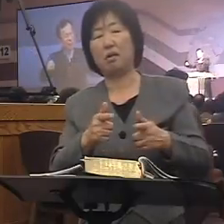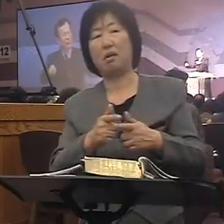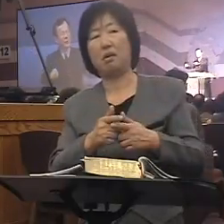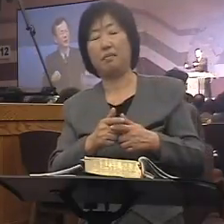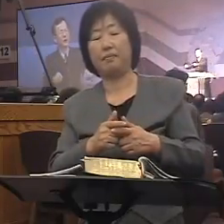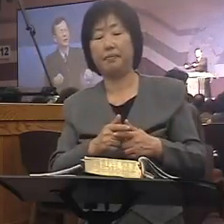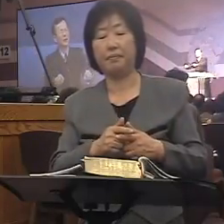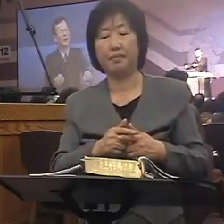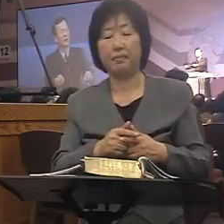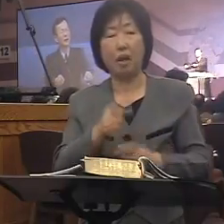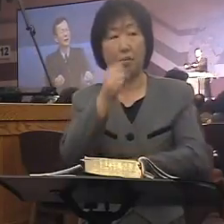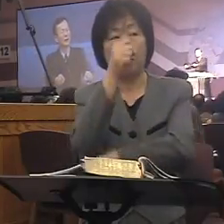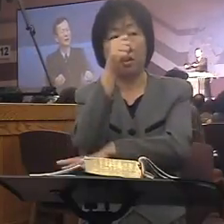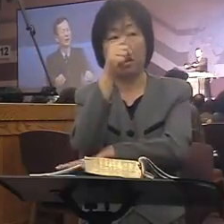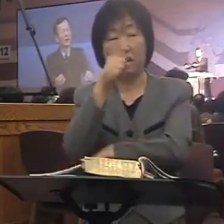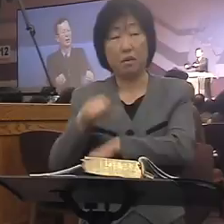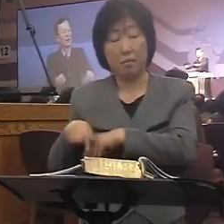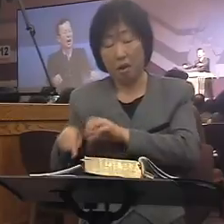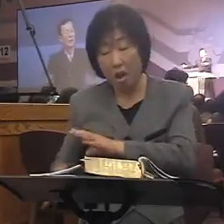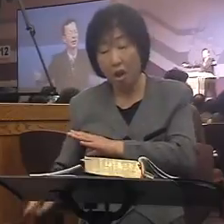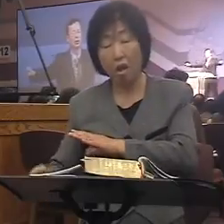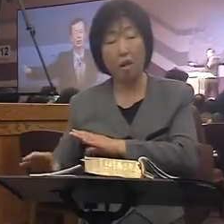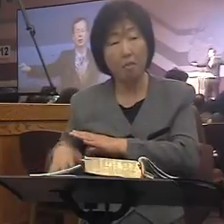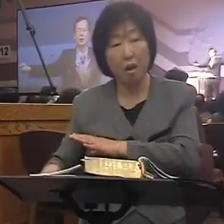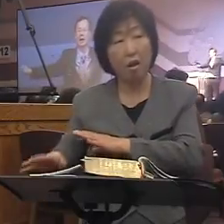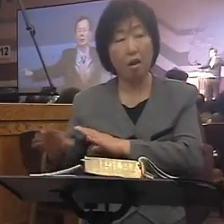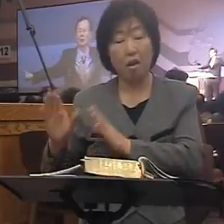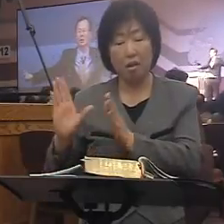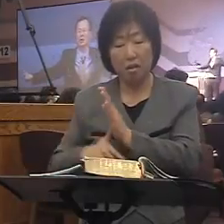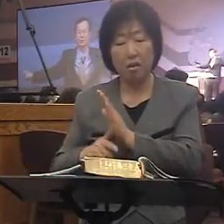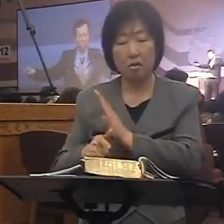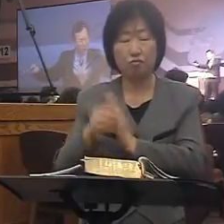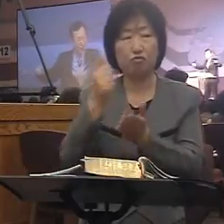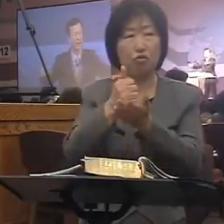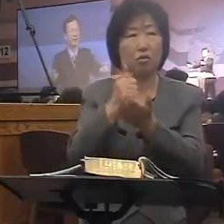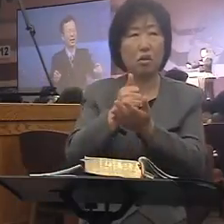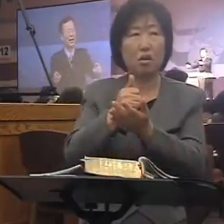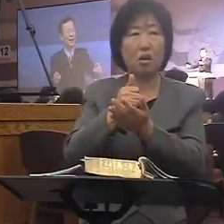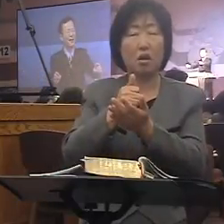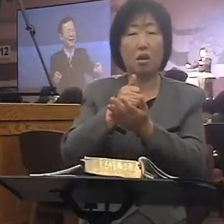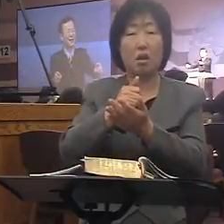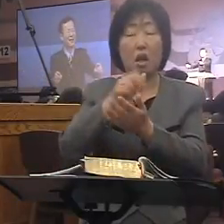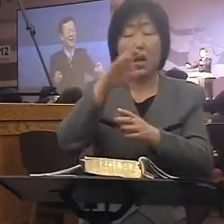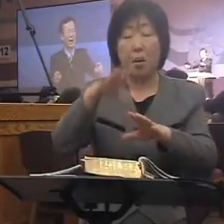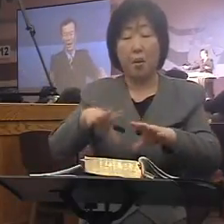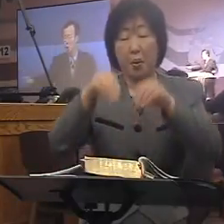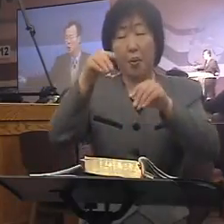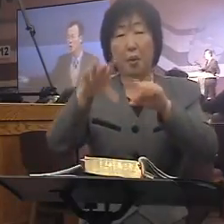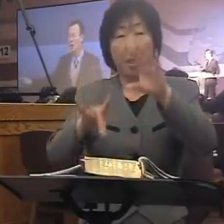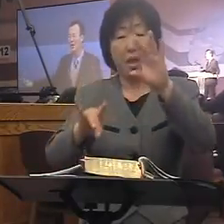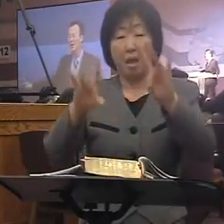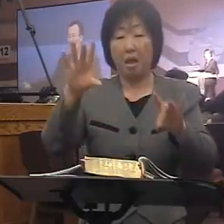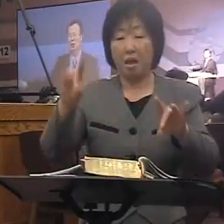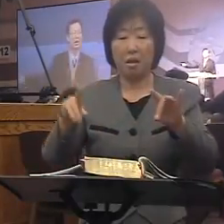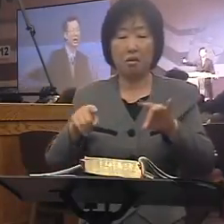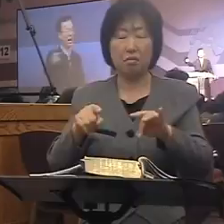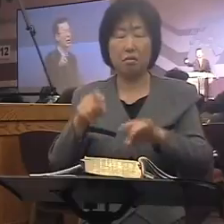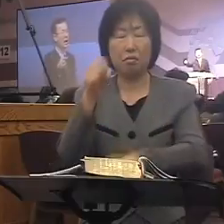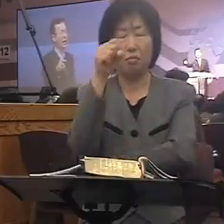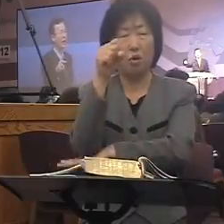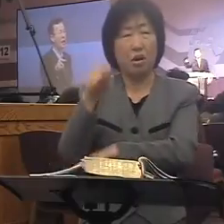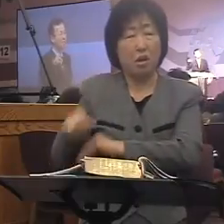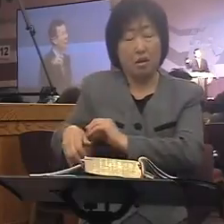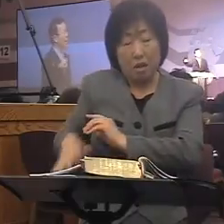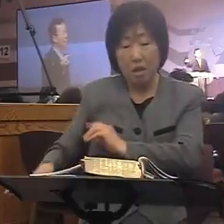뿌리가 깊을 때 그 아무리 주민은 가뭄일지라도 뿌리가 깊잖아요. 계속 흐르고 있는